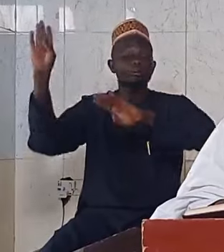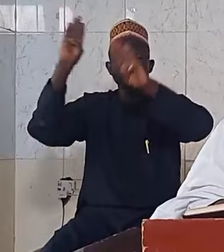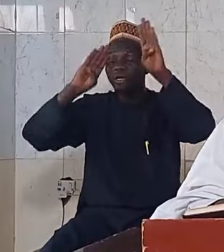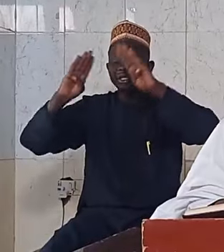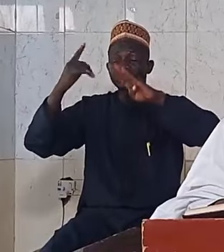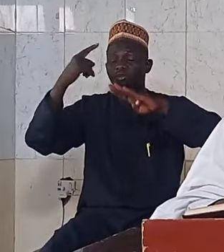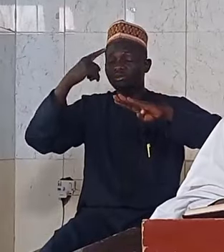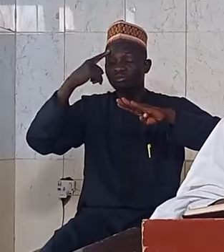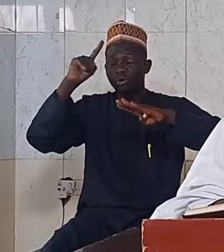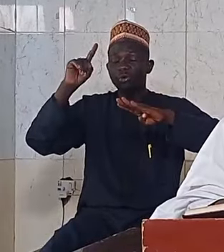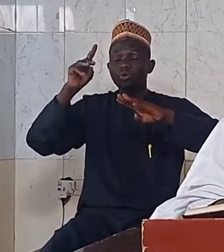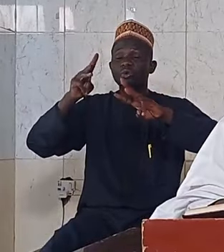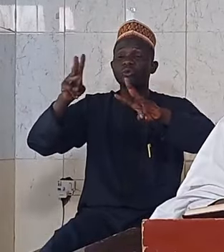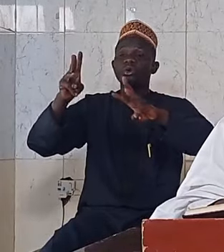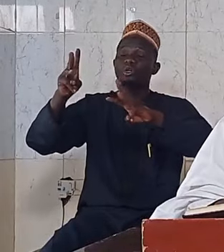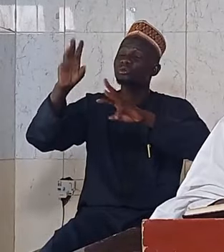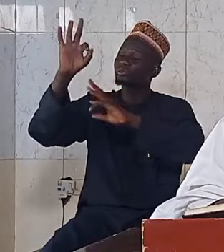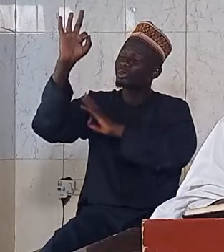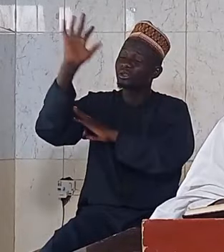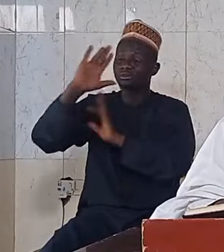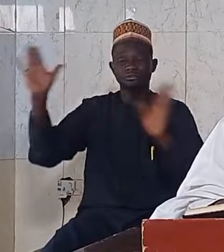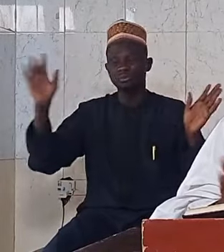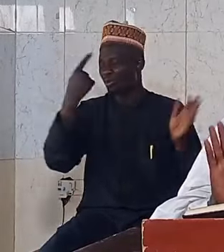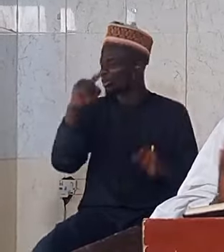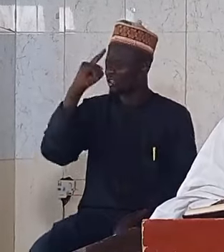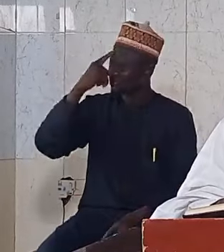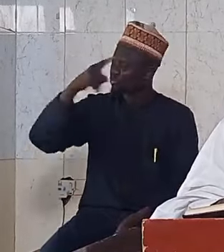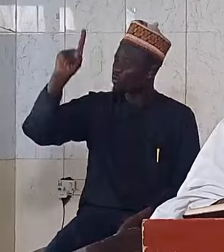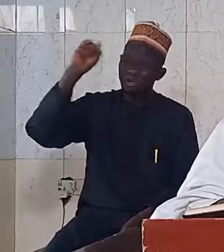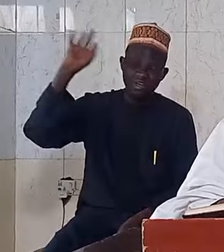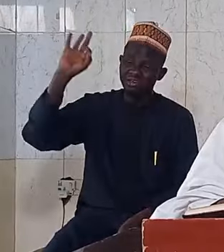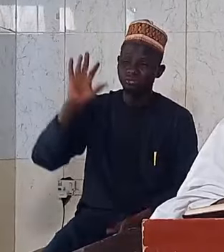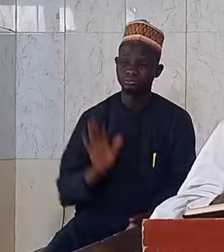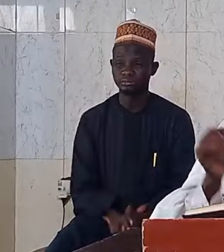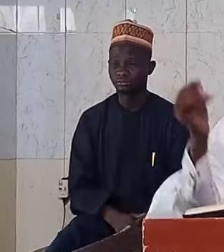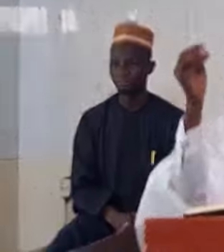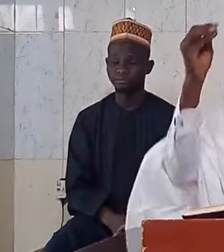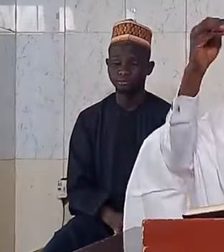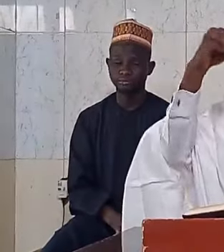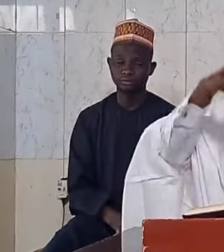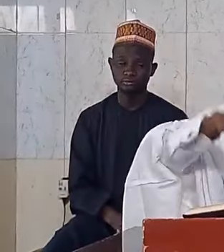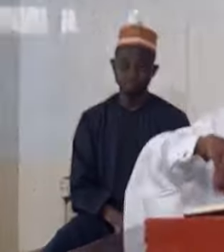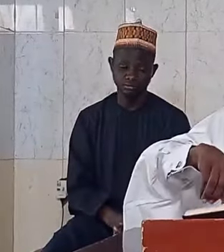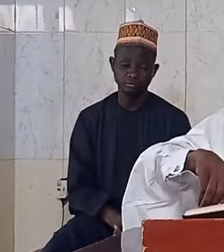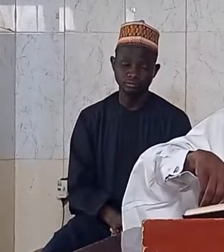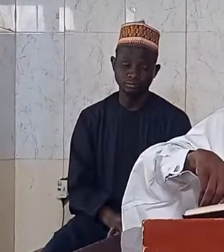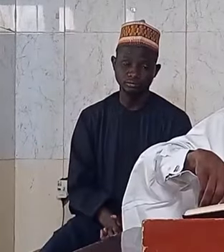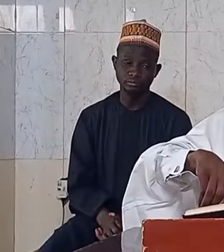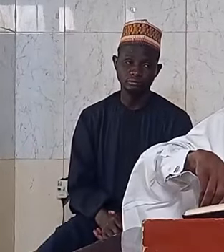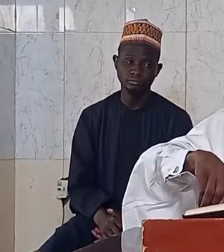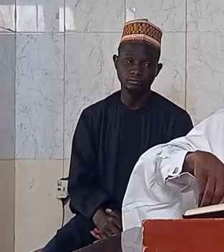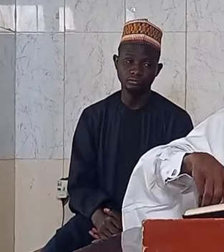ismiya alladhina wannan ismu mawsul shine mubtada alladhina amanu